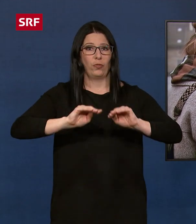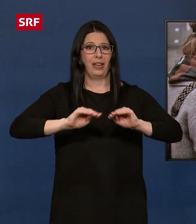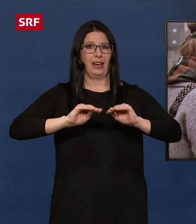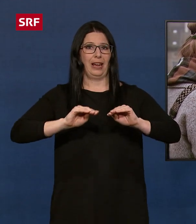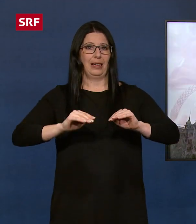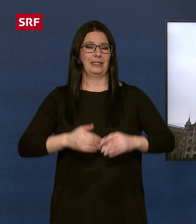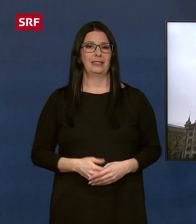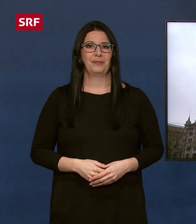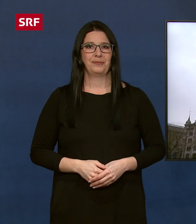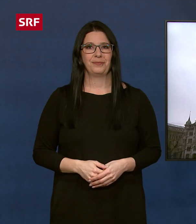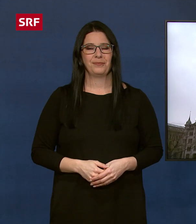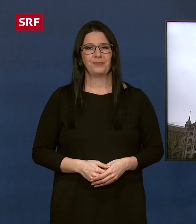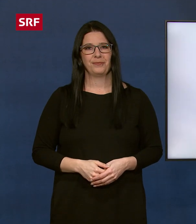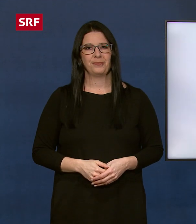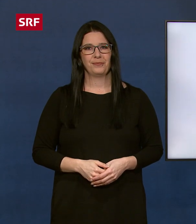schwimmen.